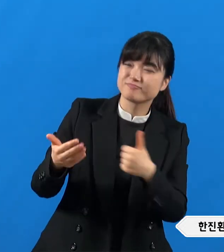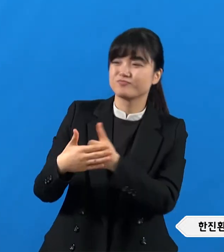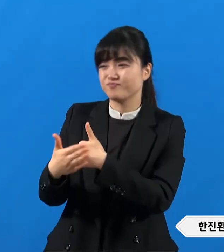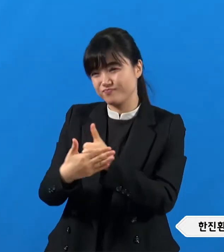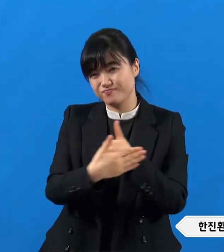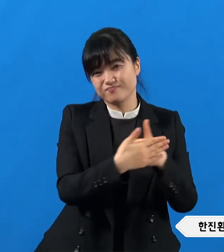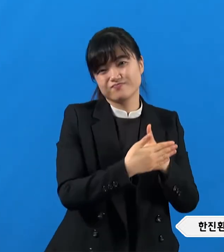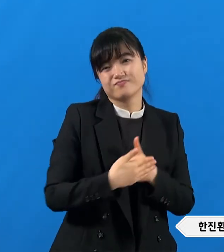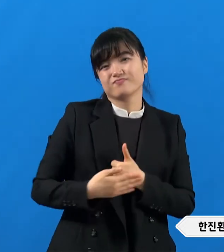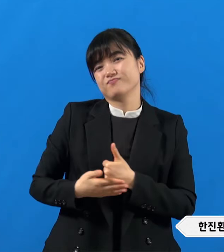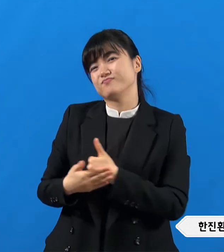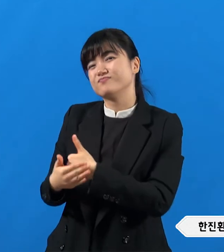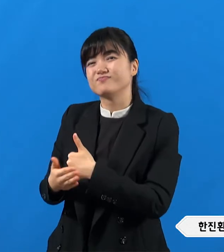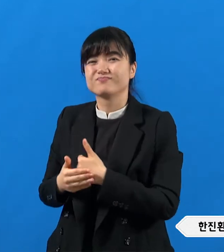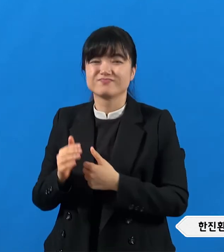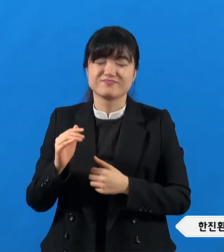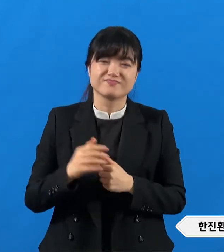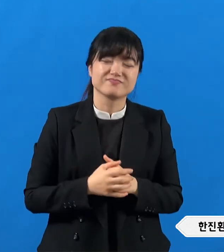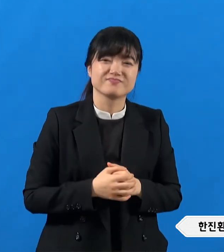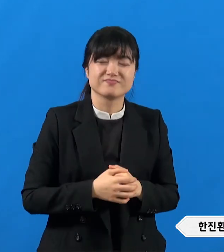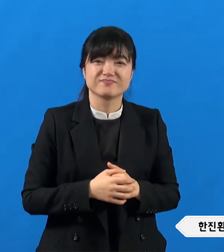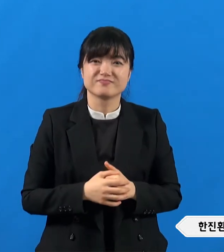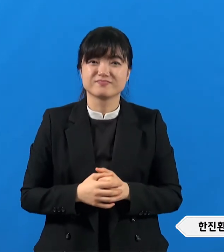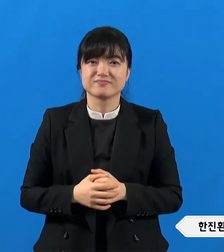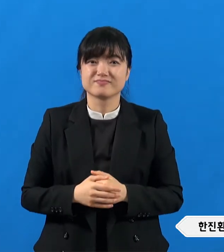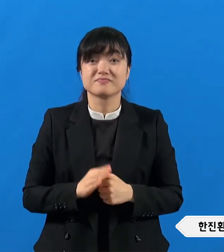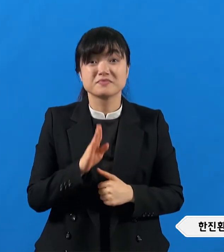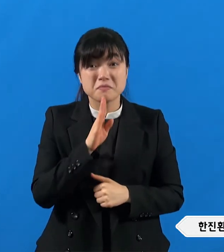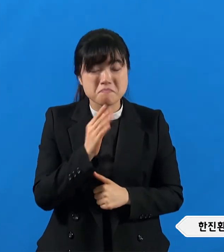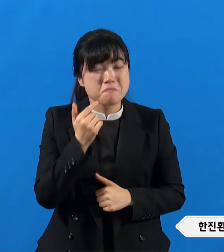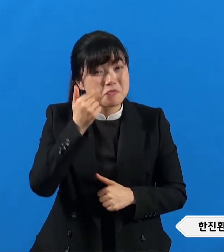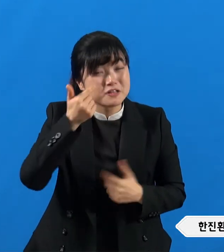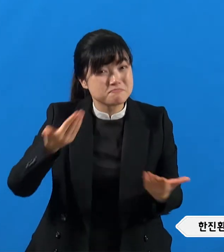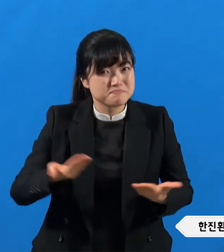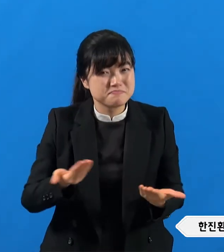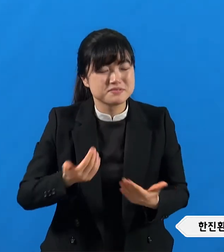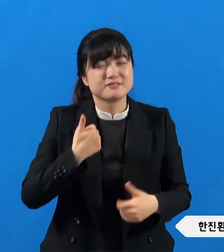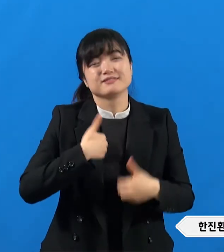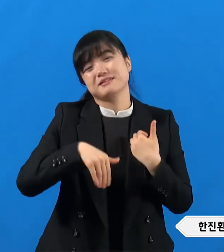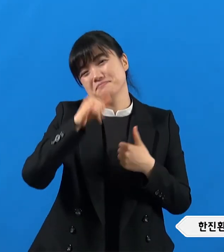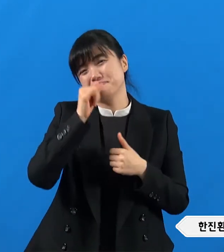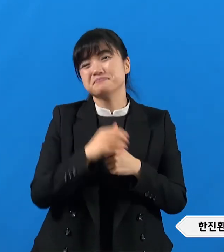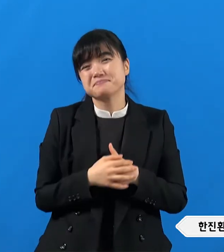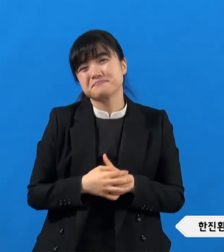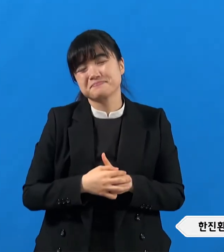터지고 저기서도 보화가 터지고, 목회가 참 재미있습니다.